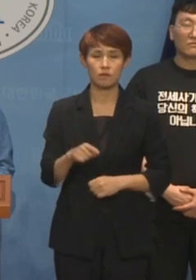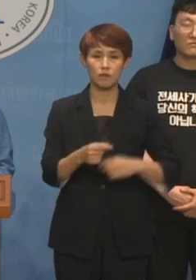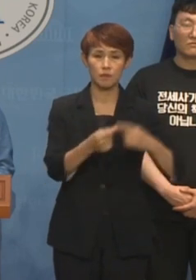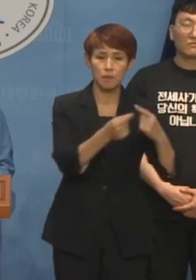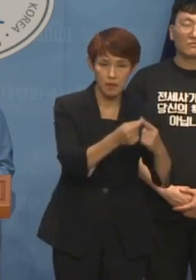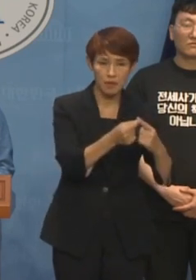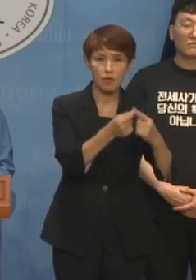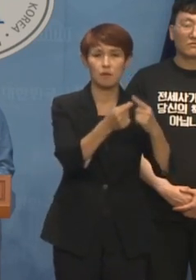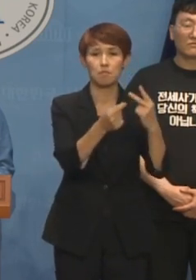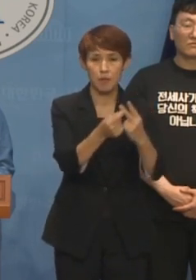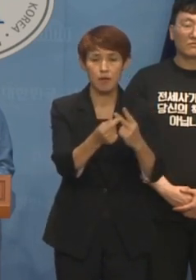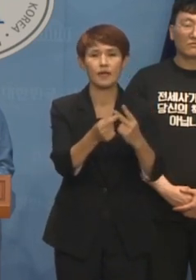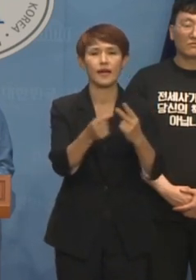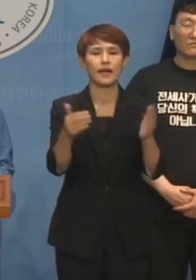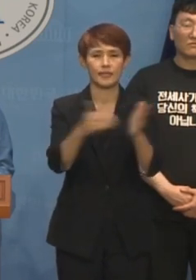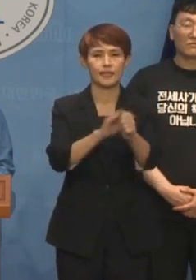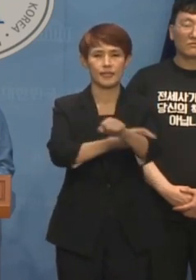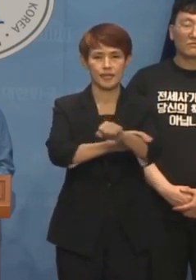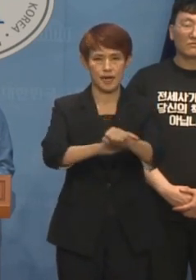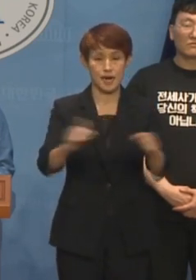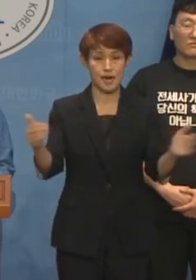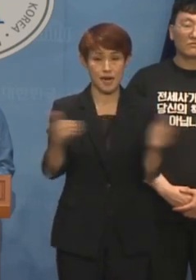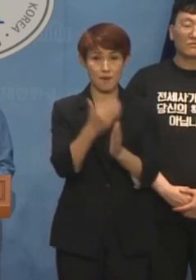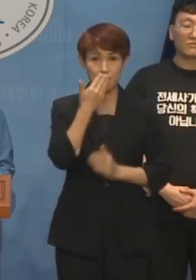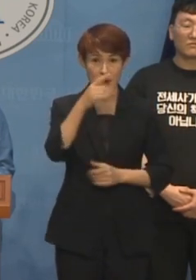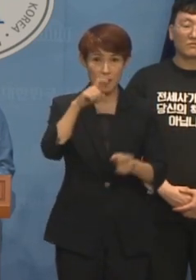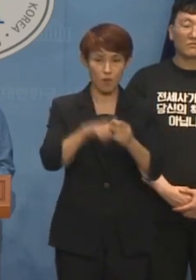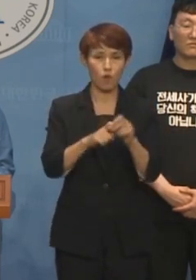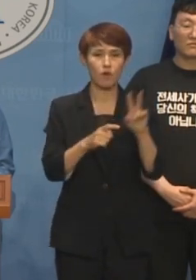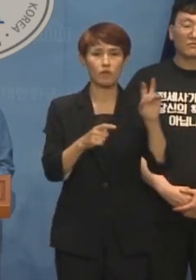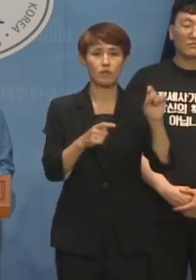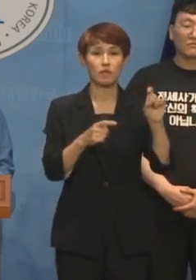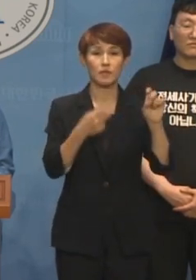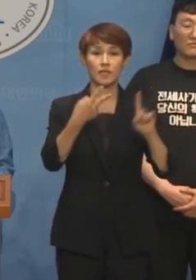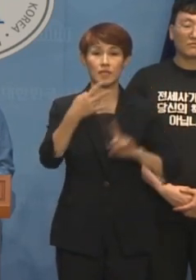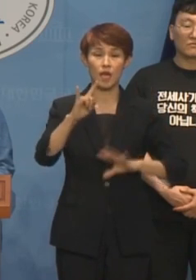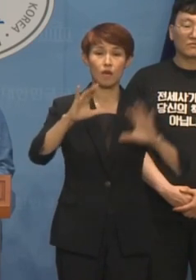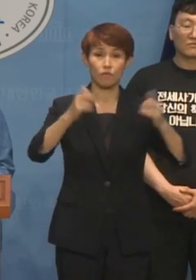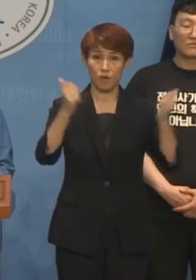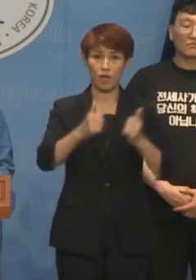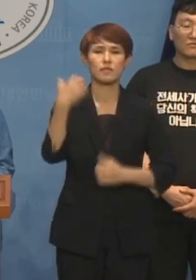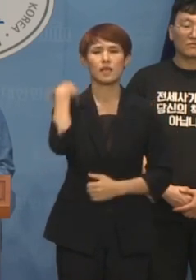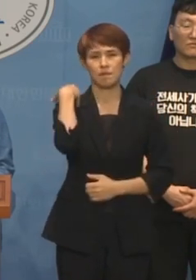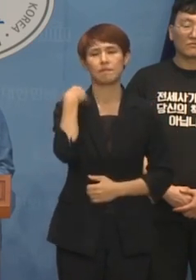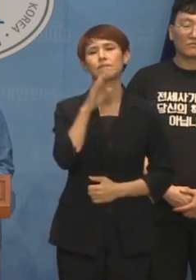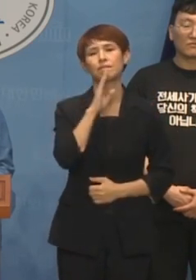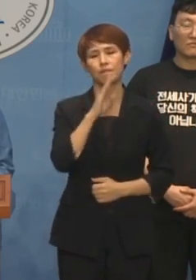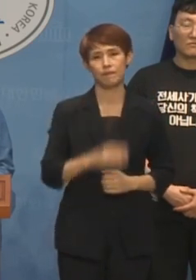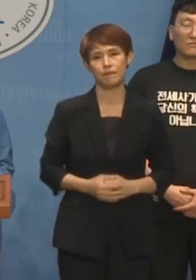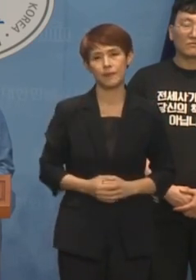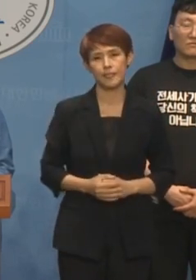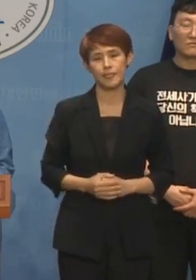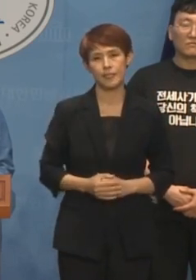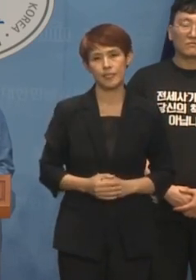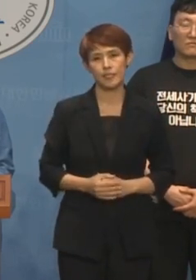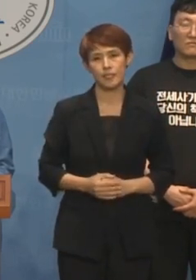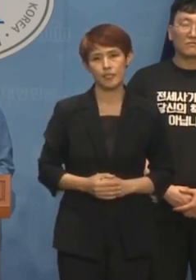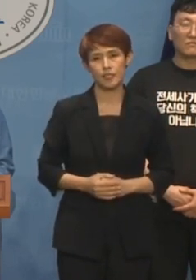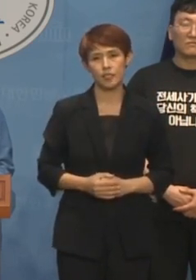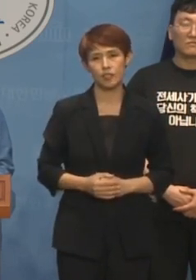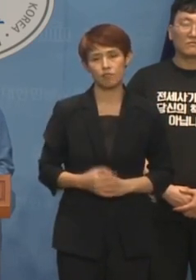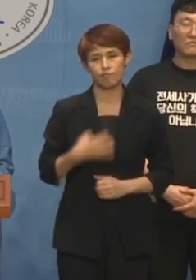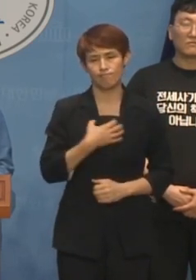책임 있게 마무리될 수 있도록 21대 국회가 책임을 져야 한다고 생각합니다. 그런 점에 대한 우려를 크게